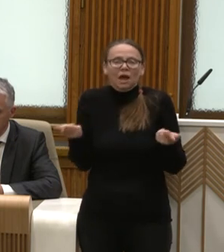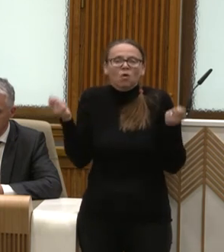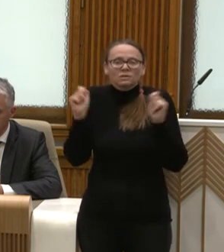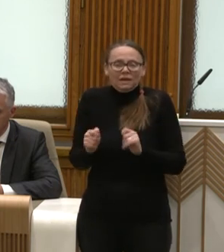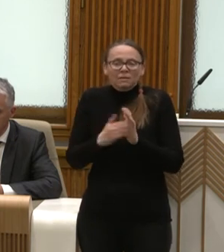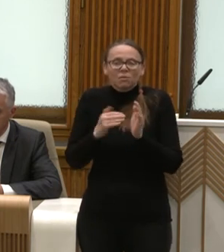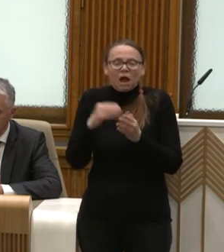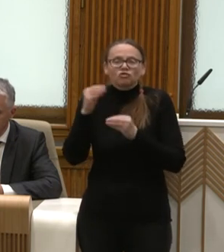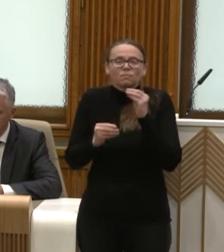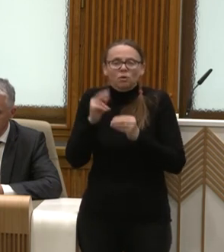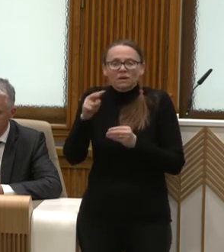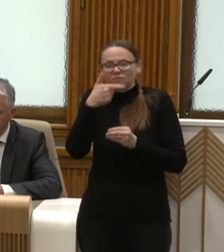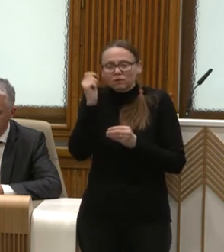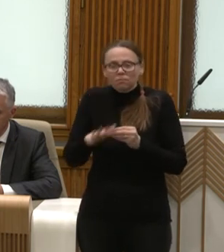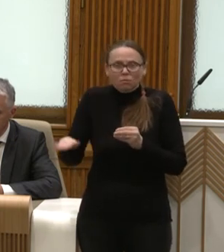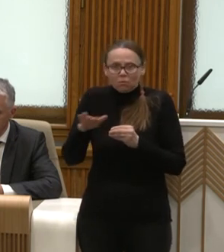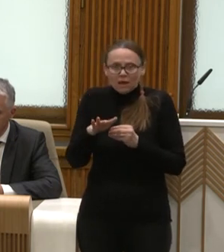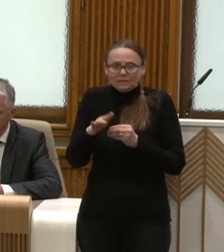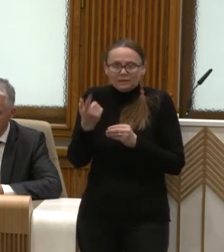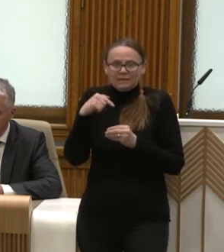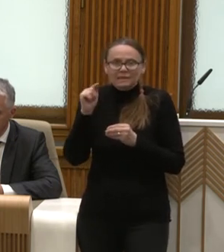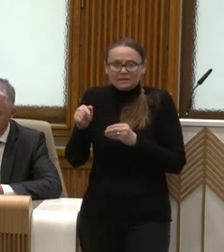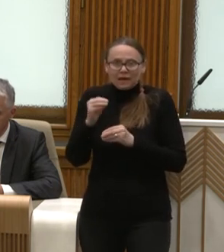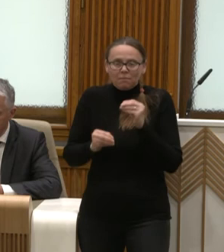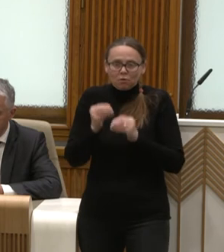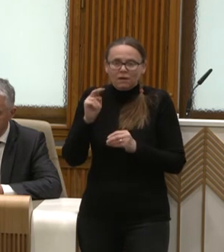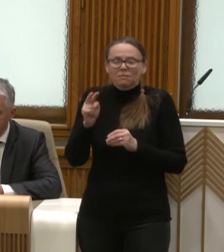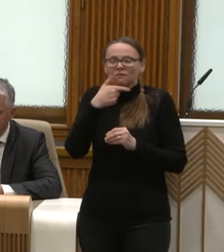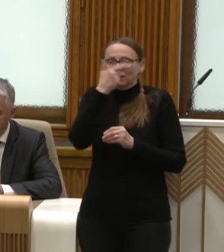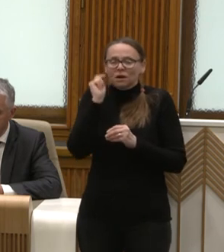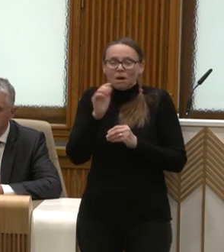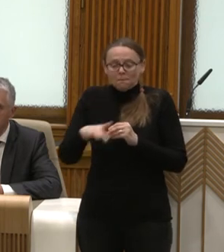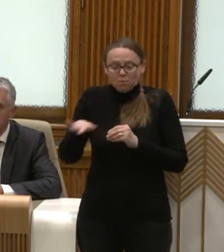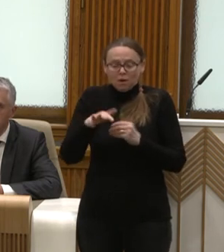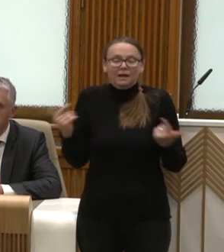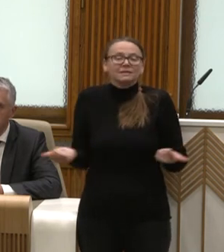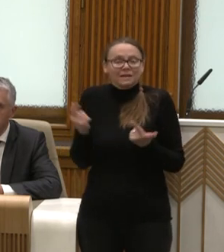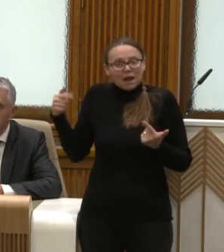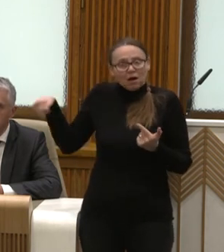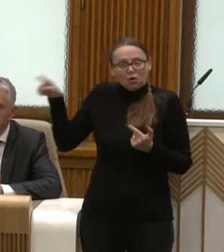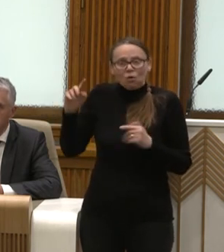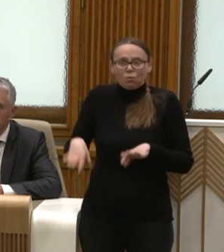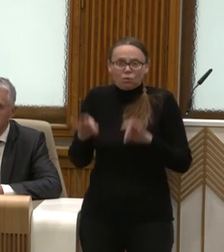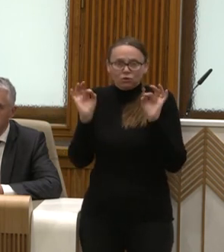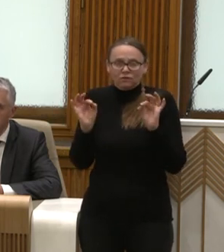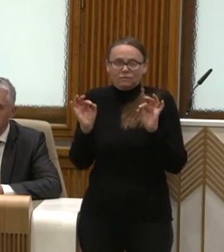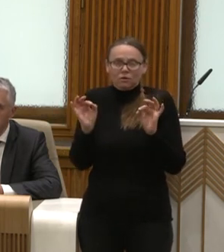je problem v populaciji. In iz tega problema v populaciji mi lahko potem